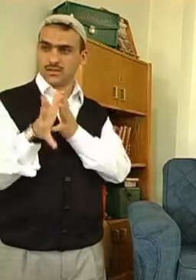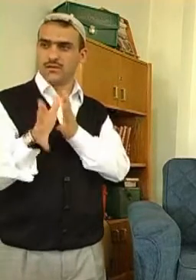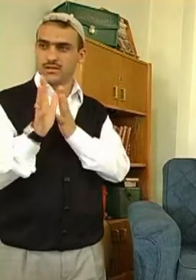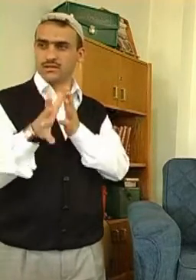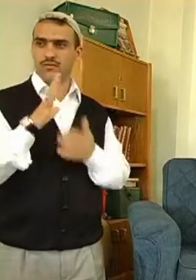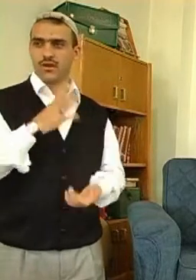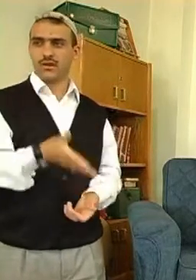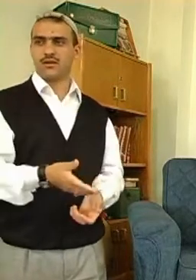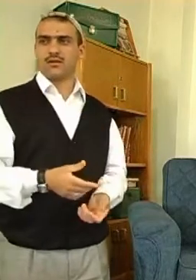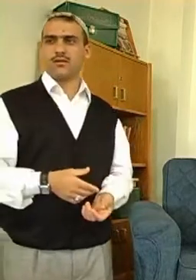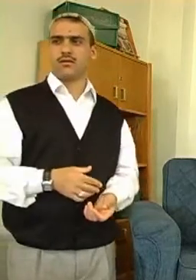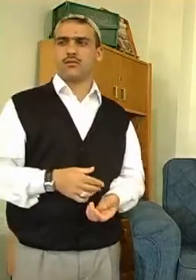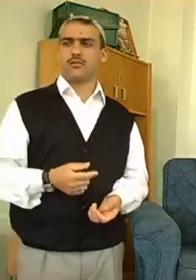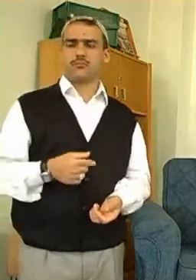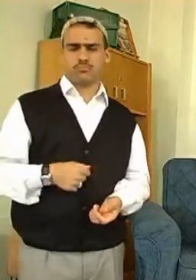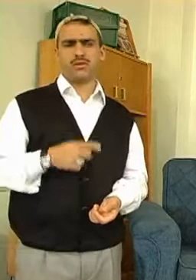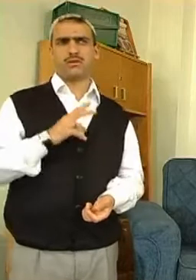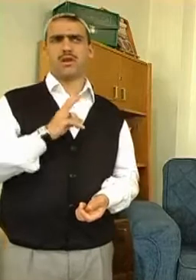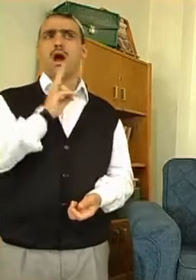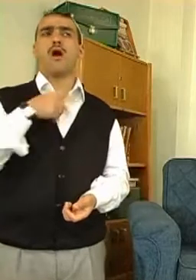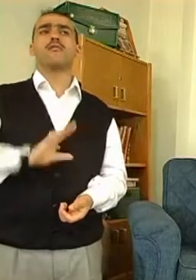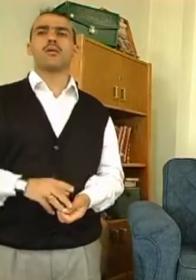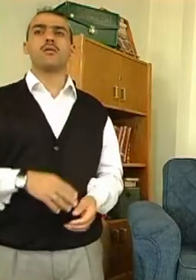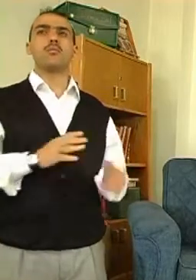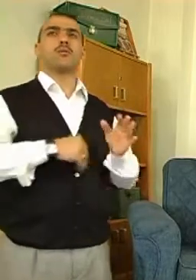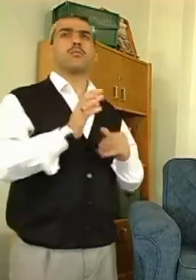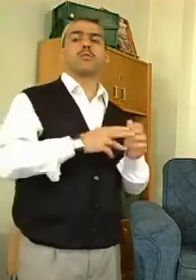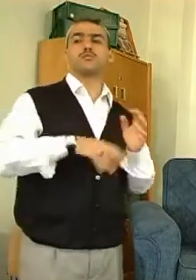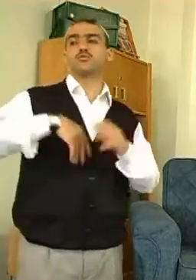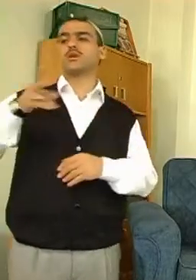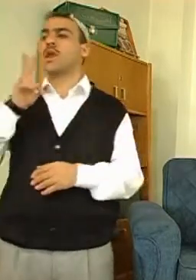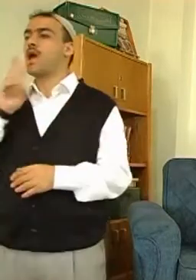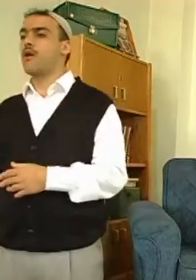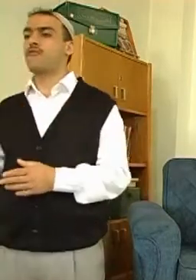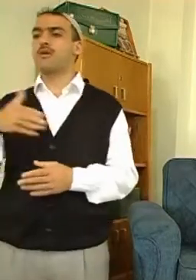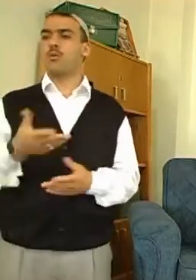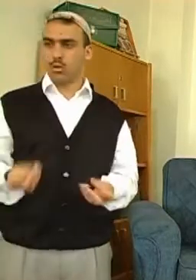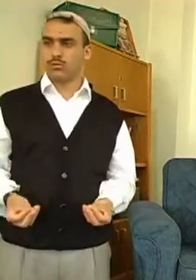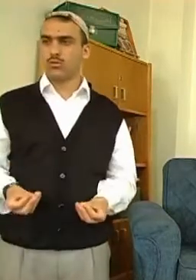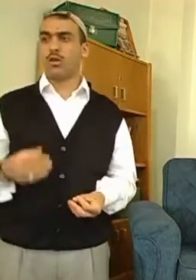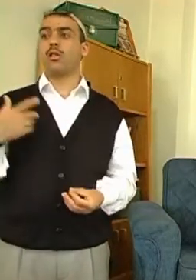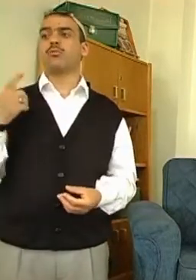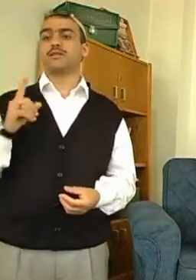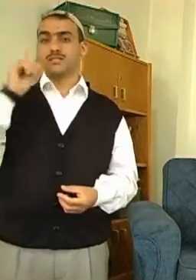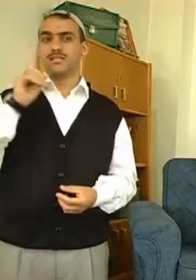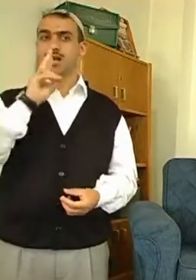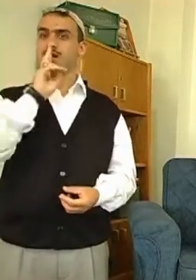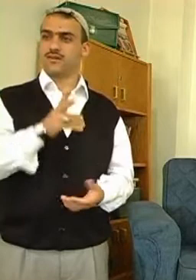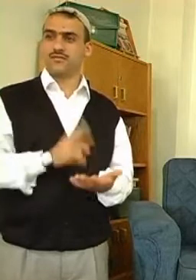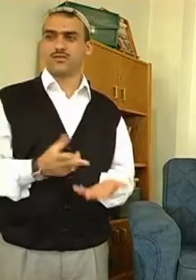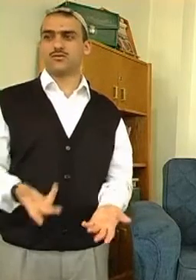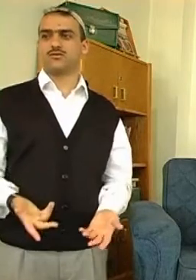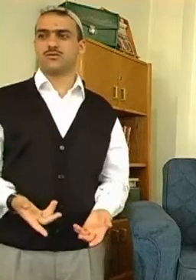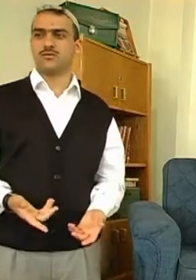Bazen derse söylüyoruz. Ben desem ki ben bugün var ya 250 milyar alyuvar yaptım. Çünkü insanda her gün 250